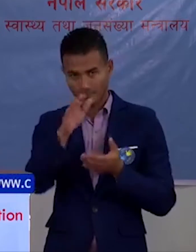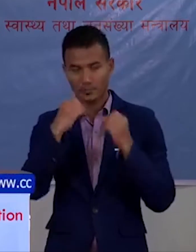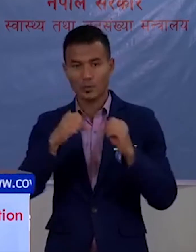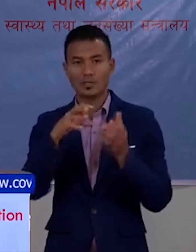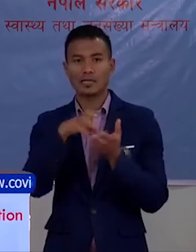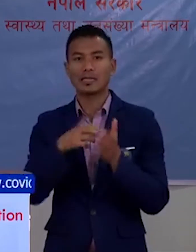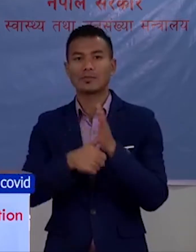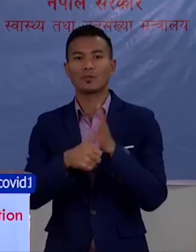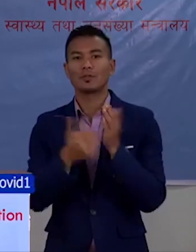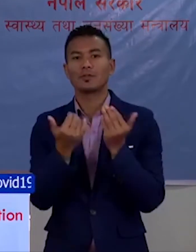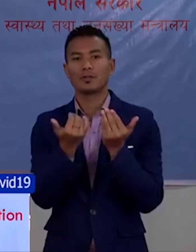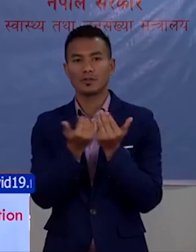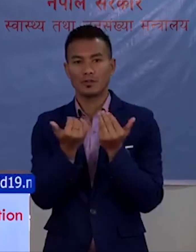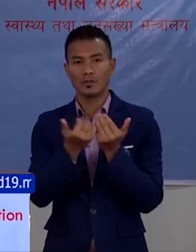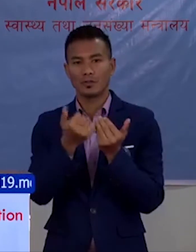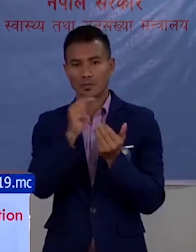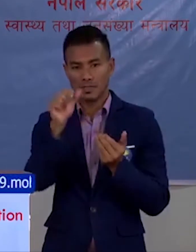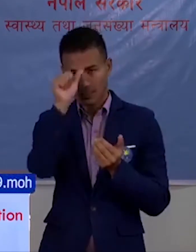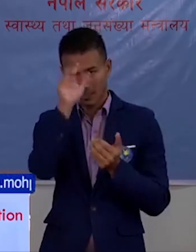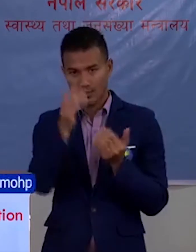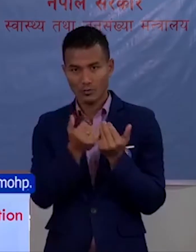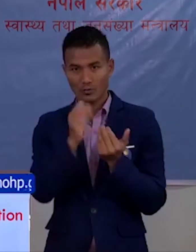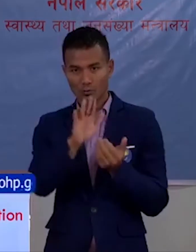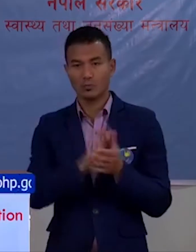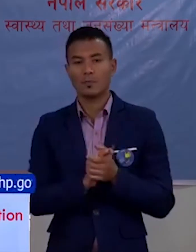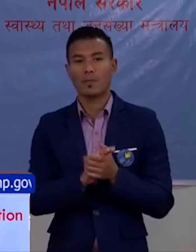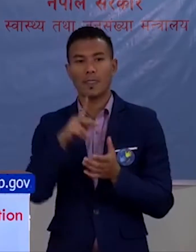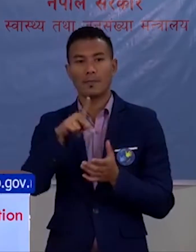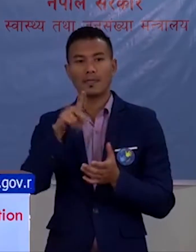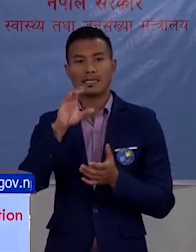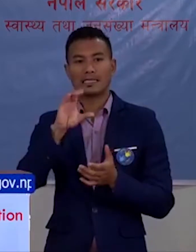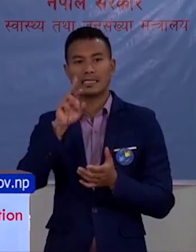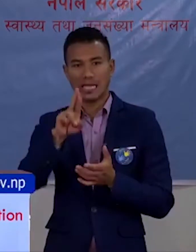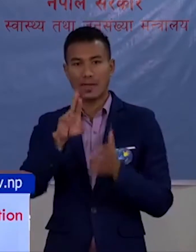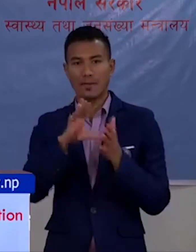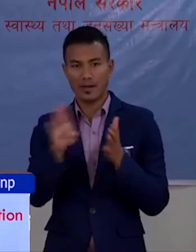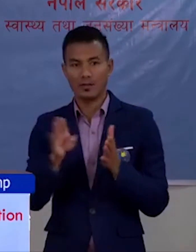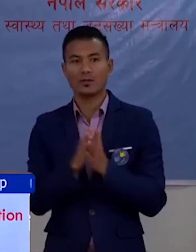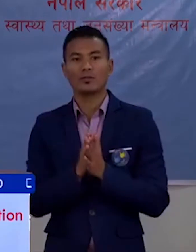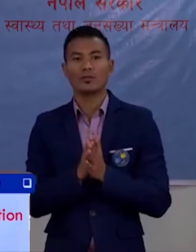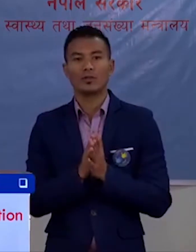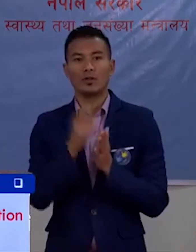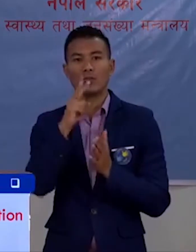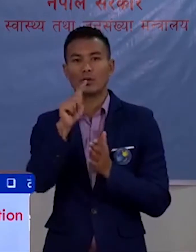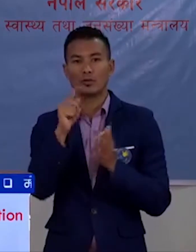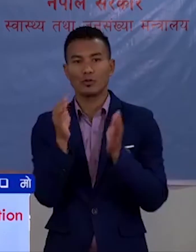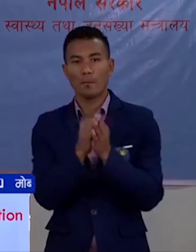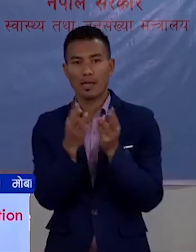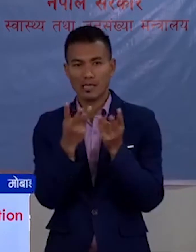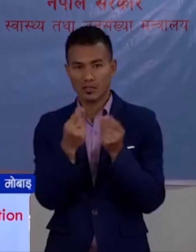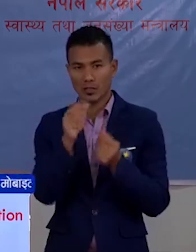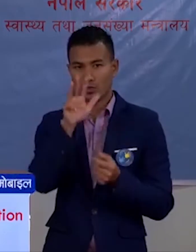प्रयोगशाला को परीक्षणबाट गराउन चाहन्छु। हालसम्म पीसीआर विधिबाट भएको कुल परीक्षण